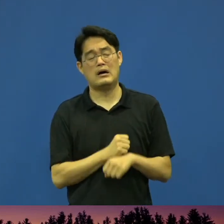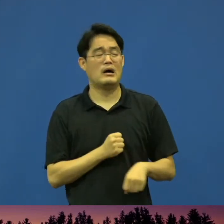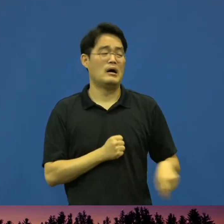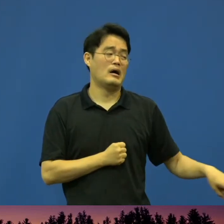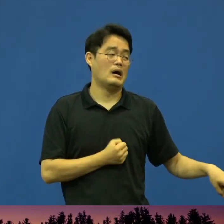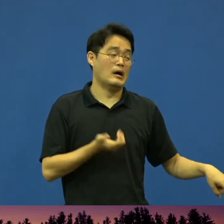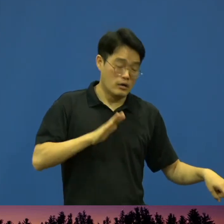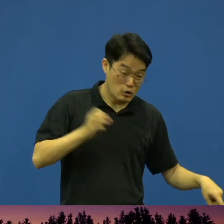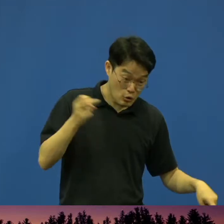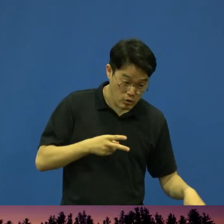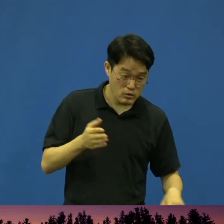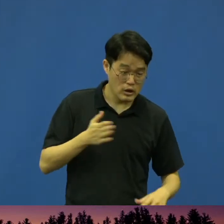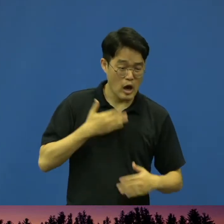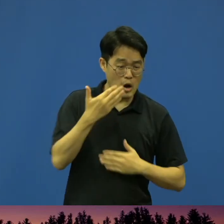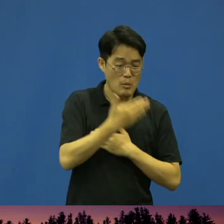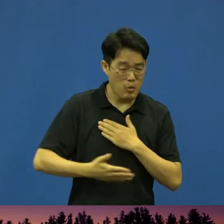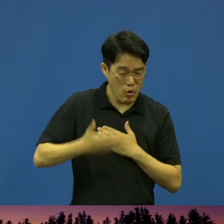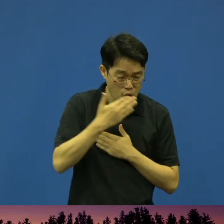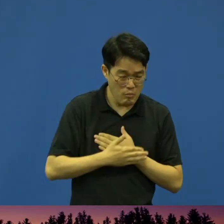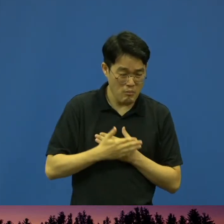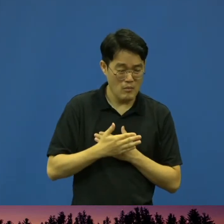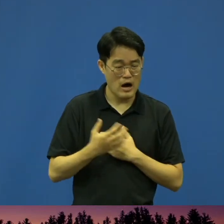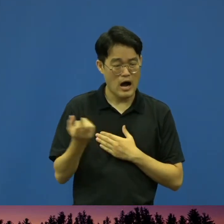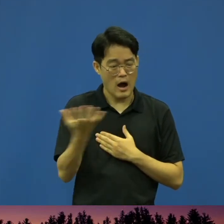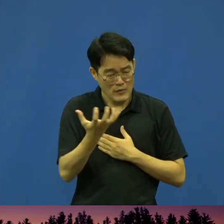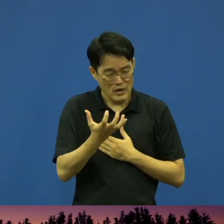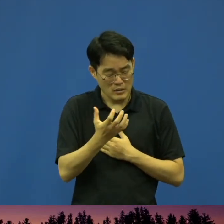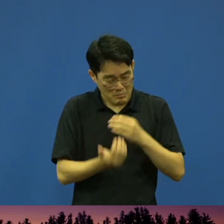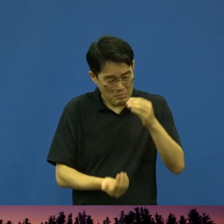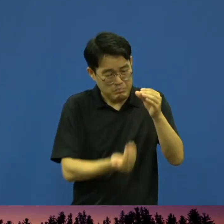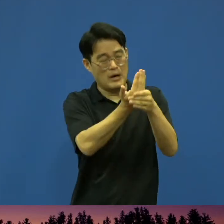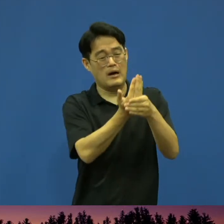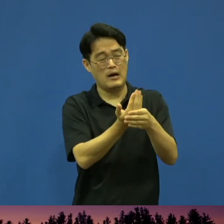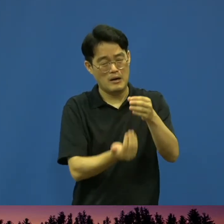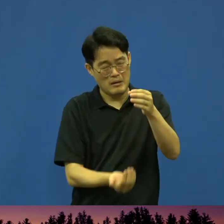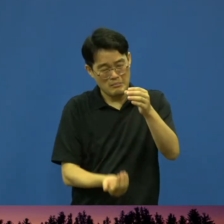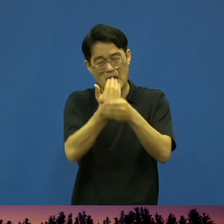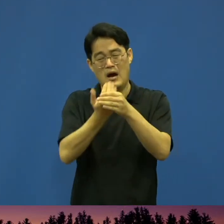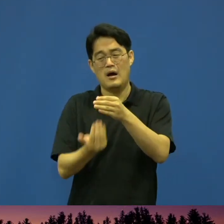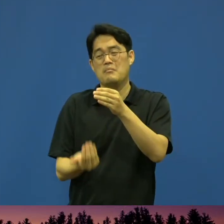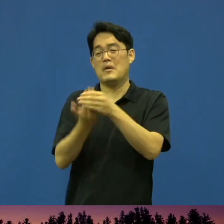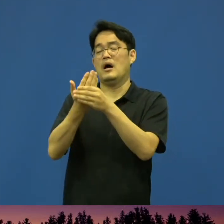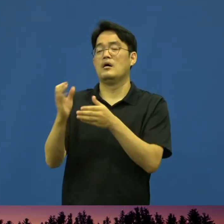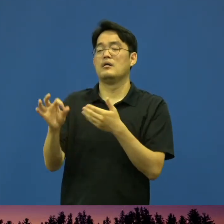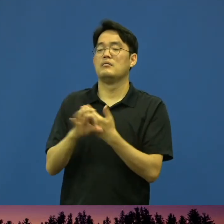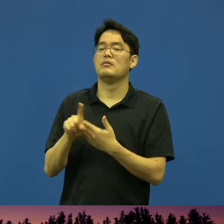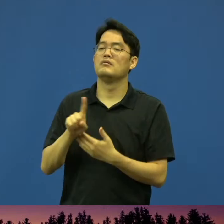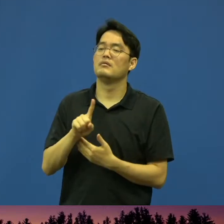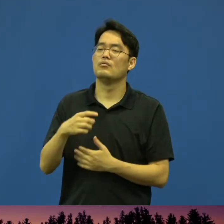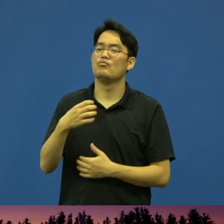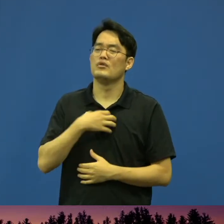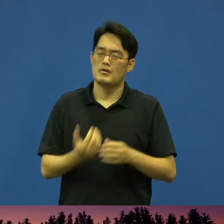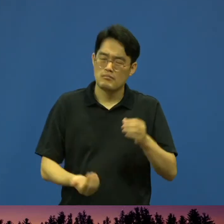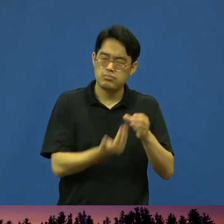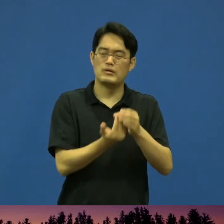건강의 위기와 물질의 위기도 함께 몰려오는 그 순간 우리는 참 힘겹게 살아가게 됩니다.